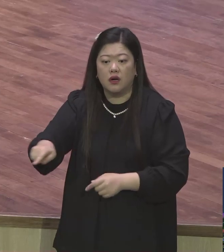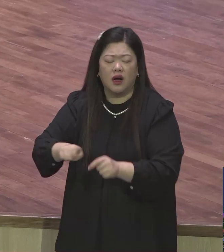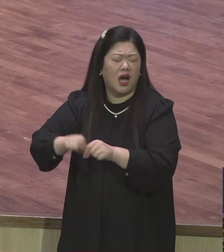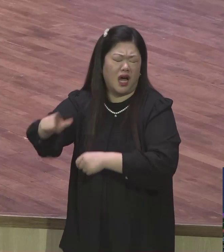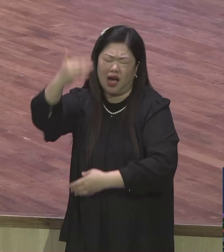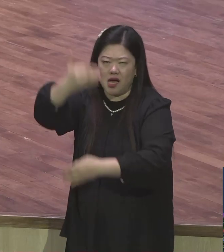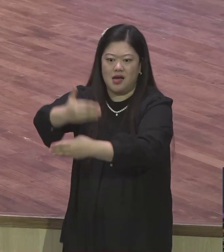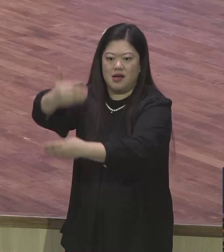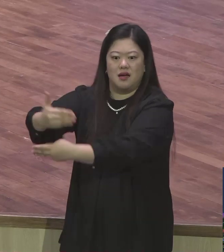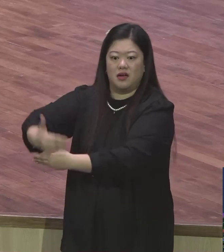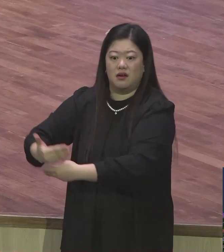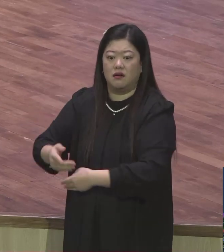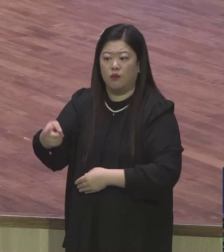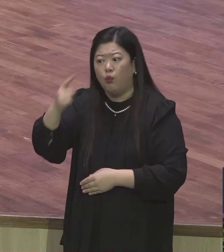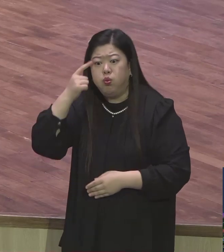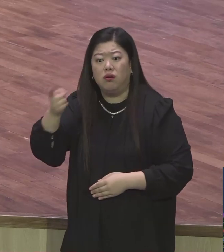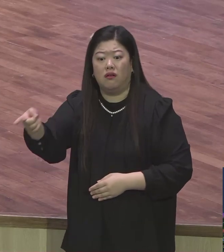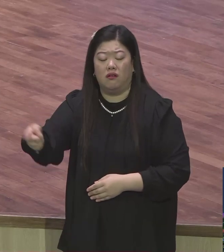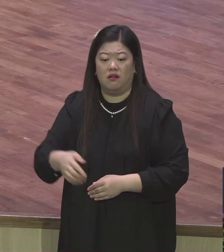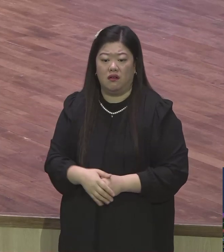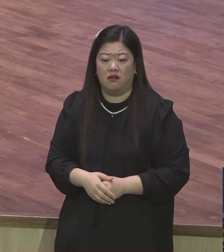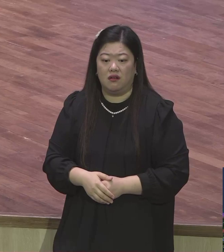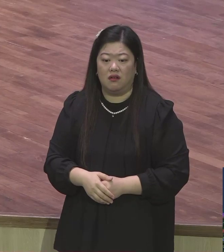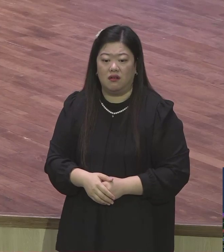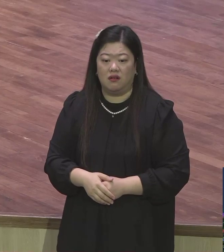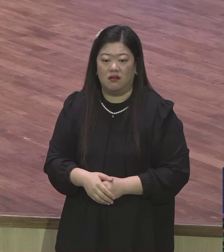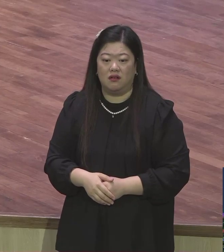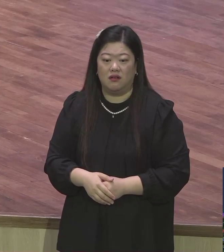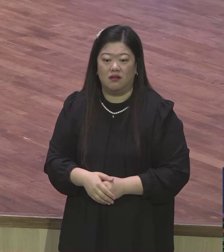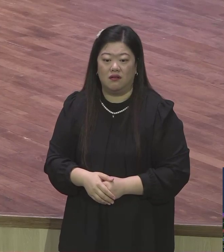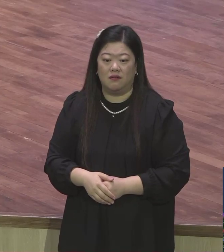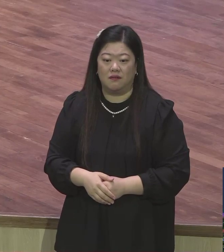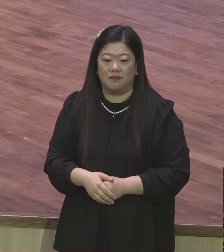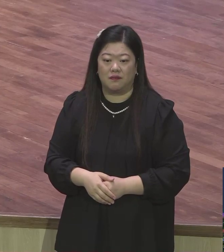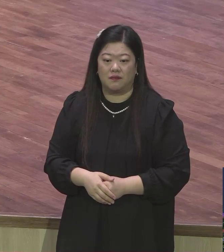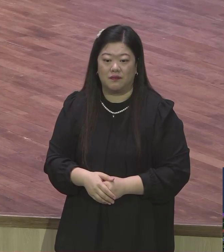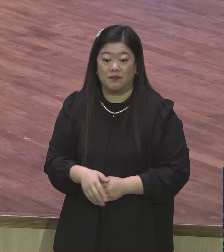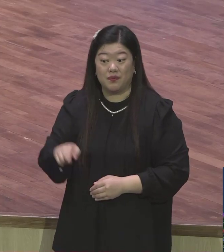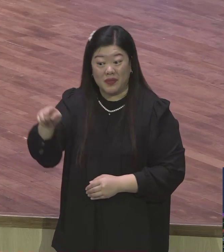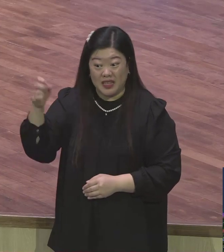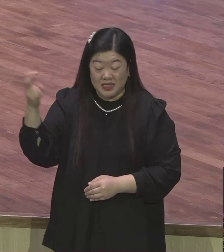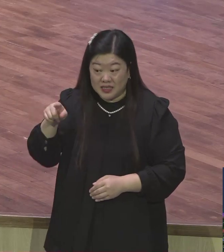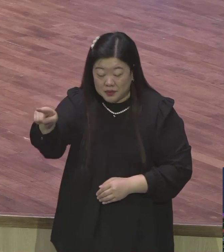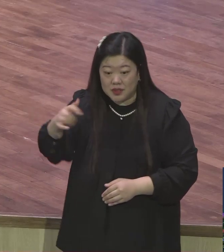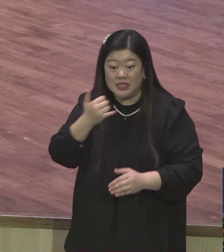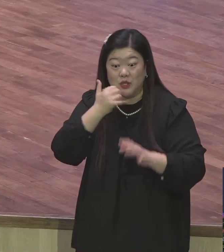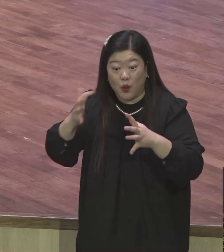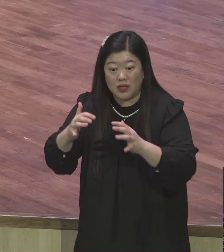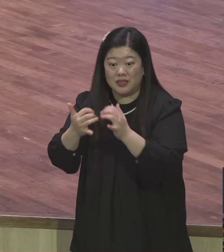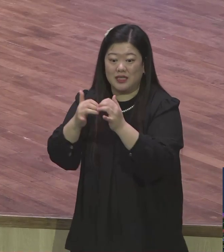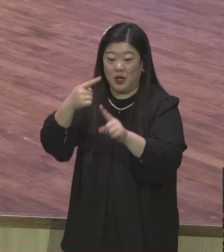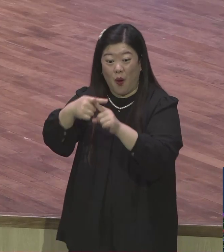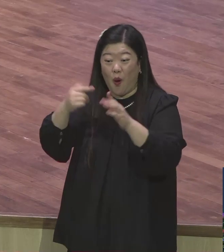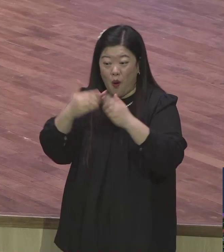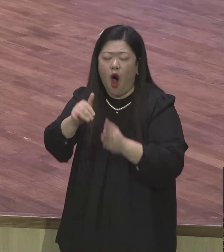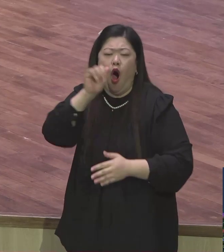그 주사장 복잡하고 시간 피곤한 그 갈 거 뭐 있어. 앉았어. 안 모입니다. 이제 점점점